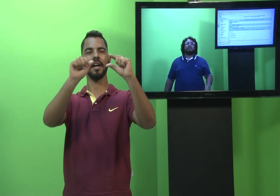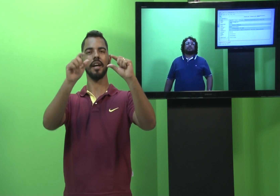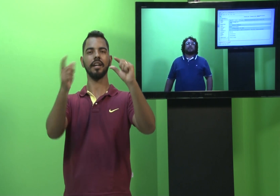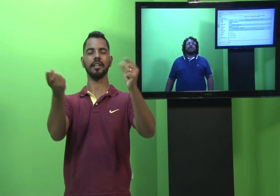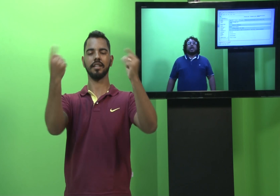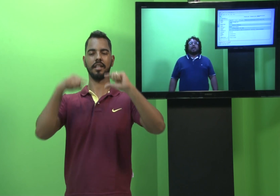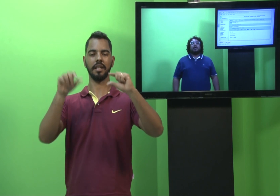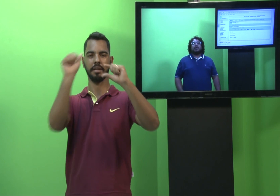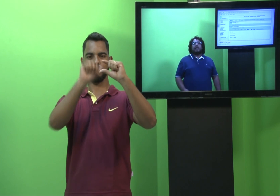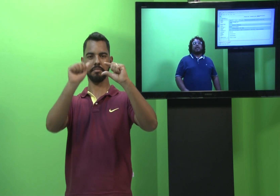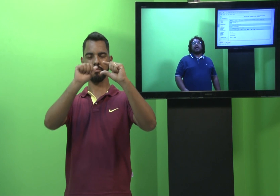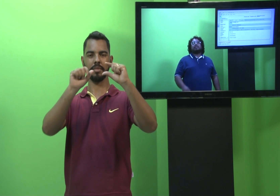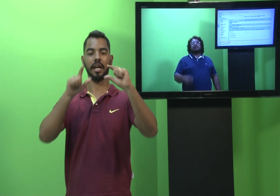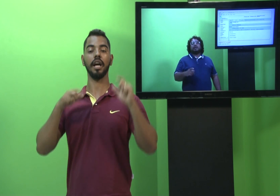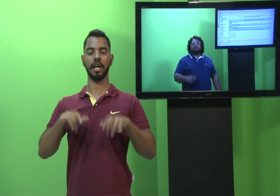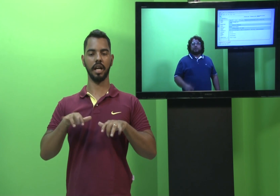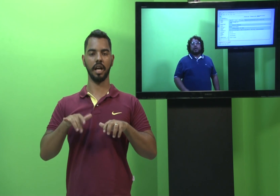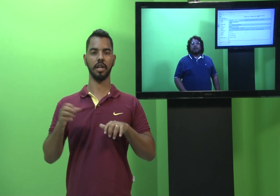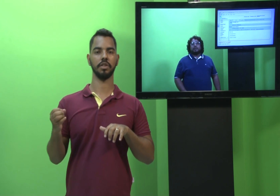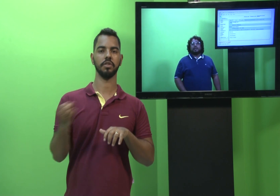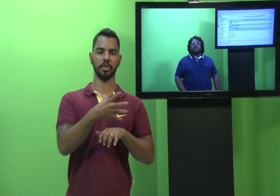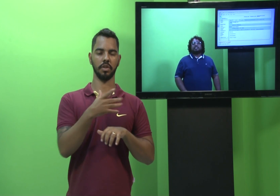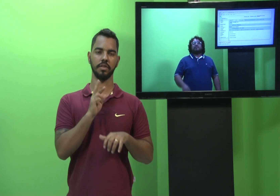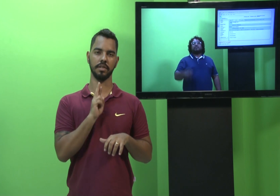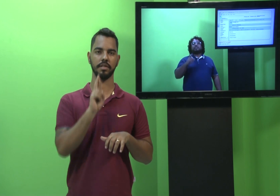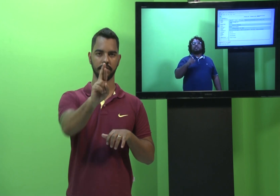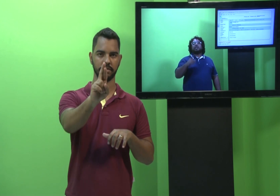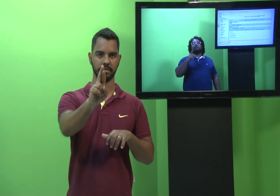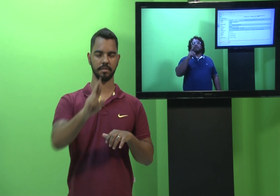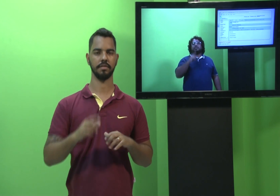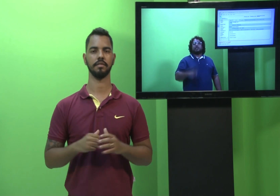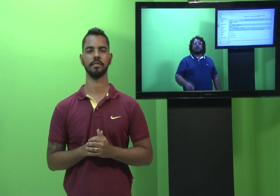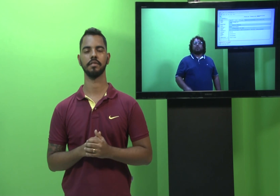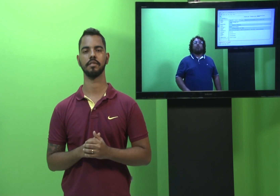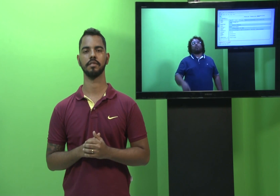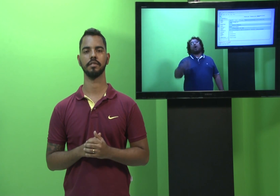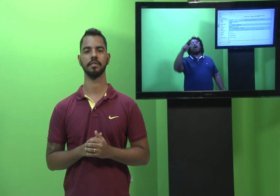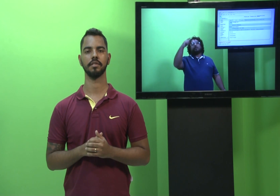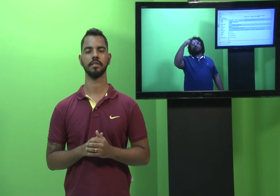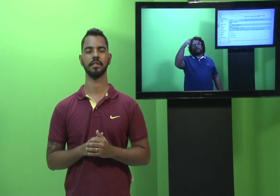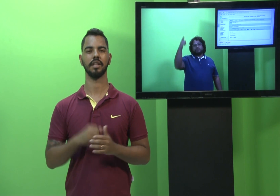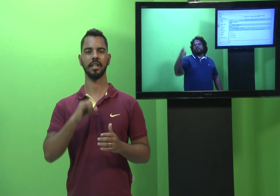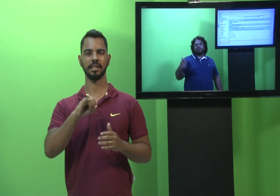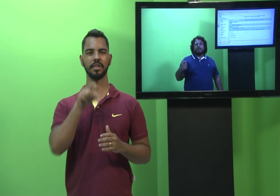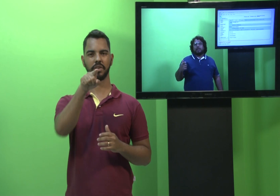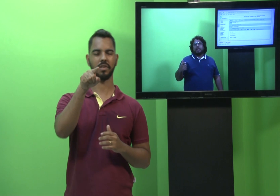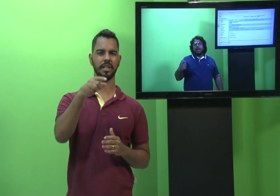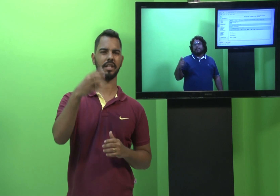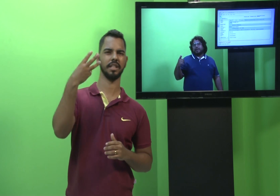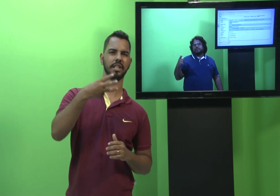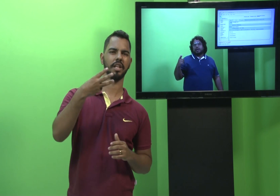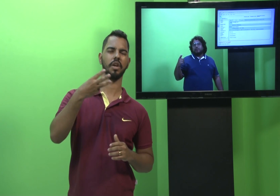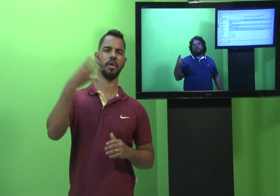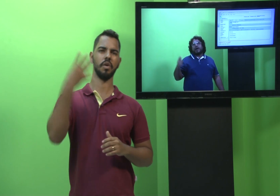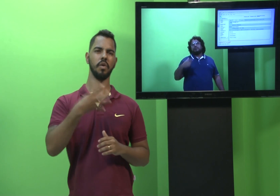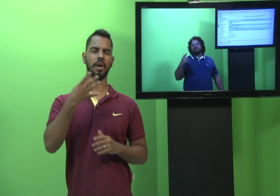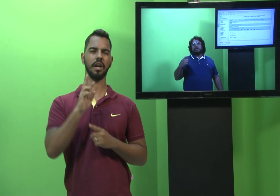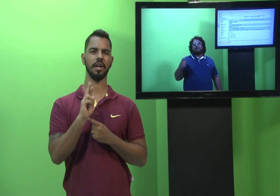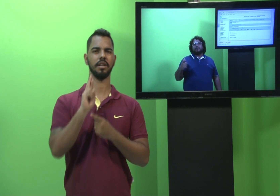sinalizada em cada linha adicionada. Se você já é o terceiro ou quarto a responder, aparecerão vários